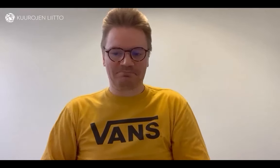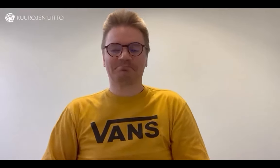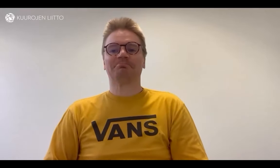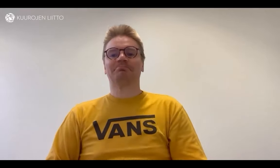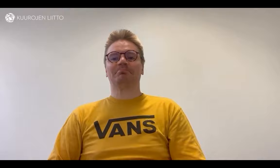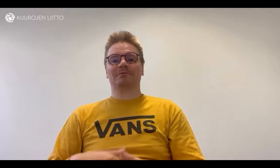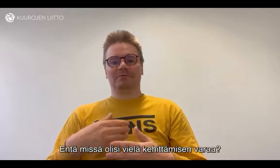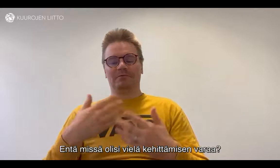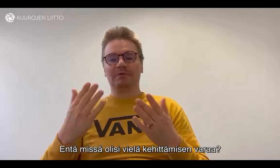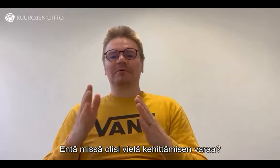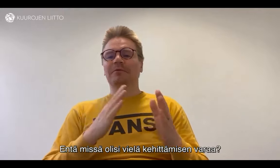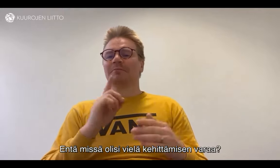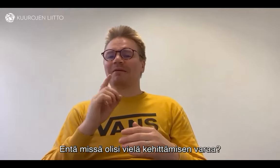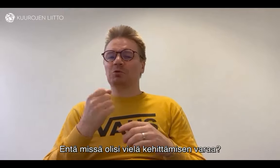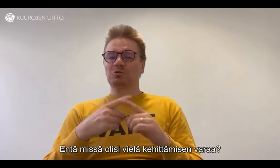kasvatusta.